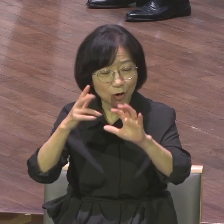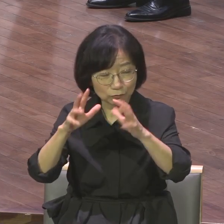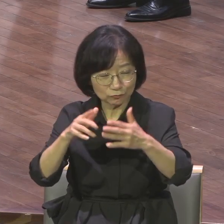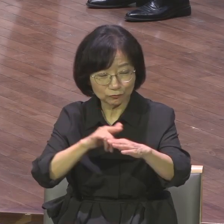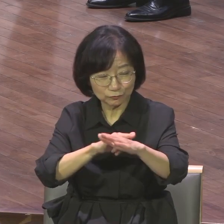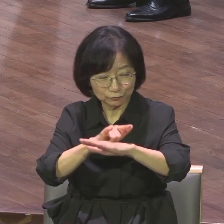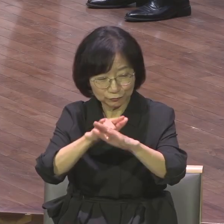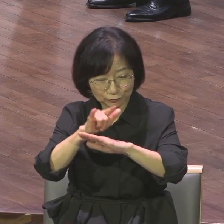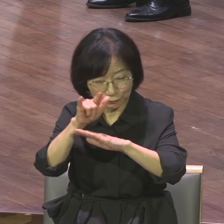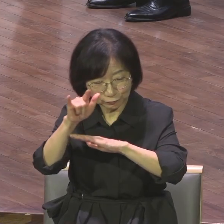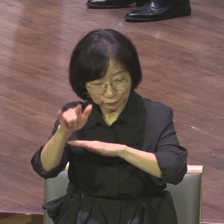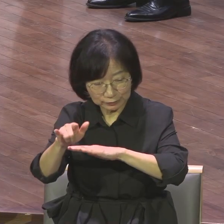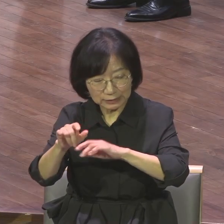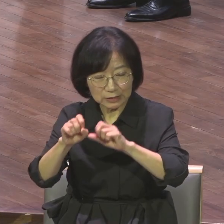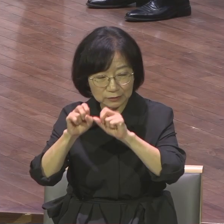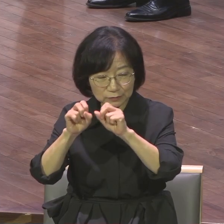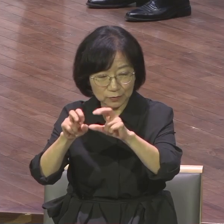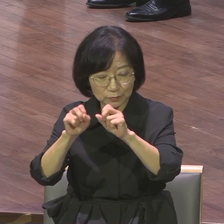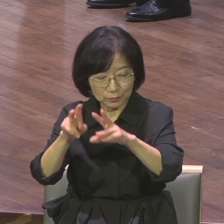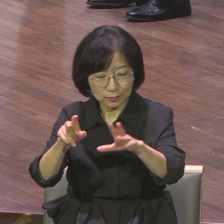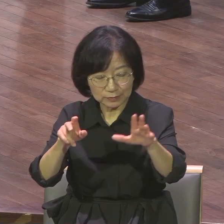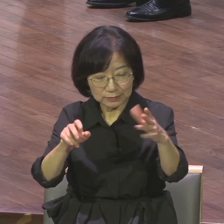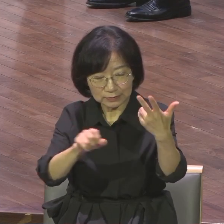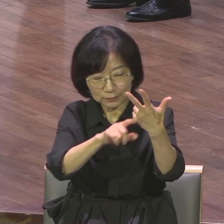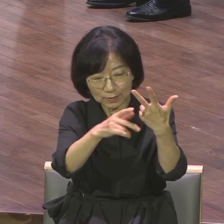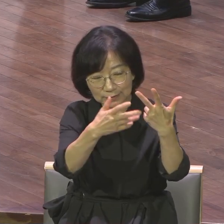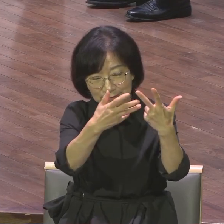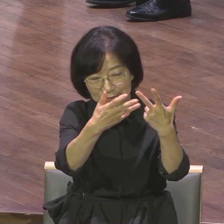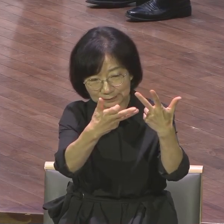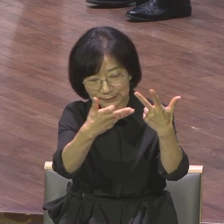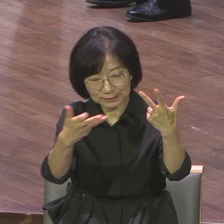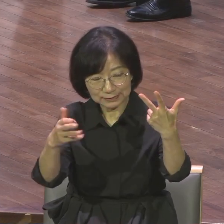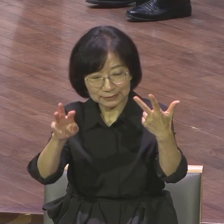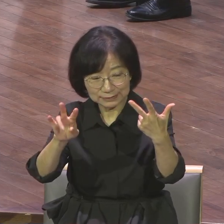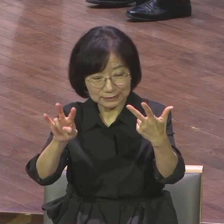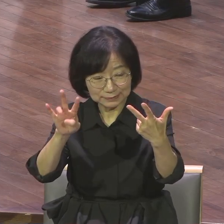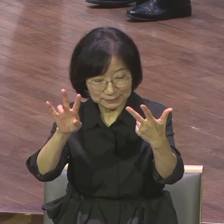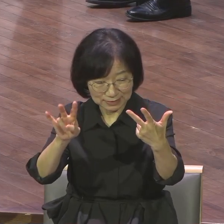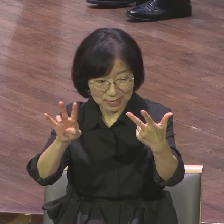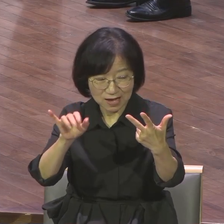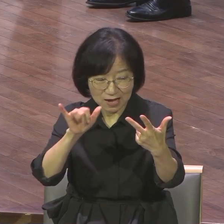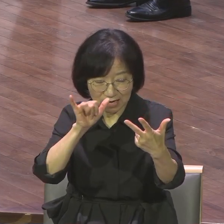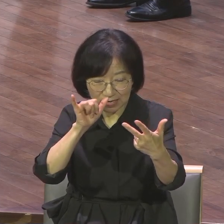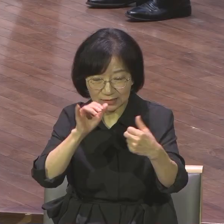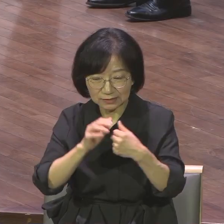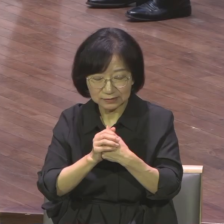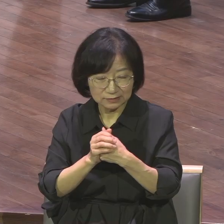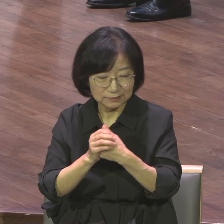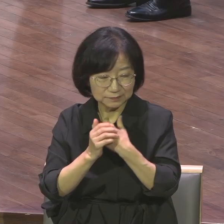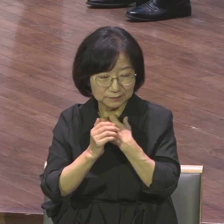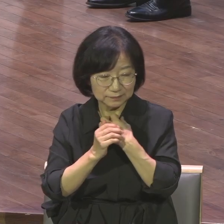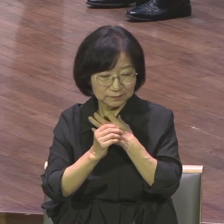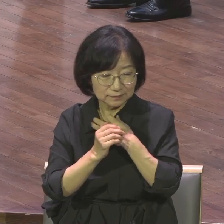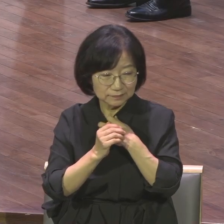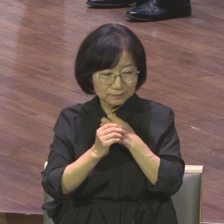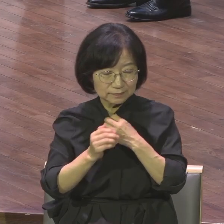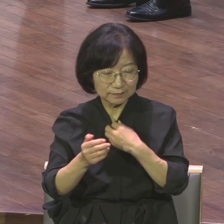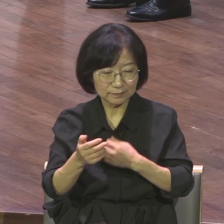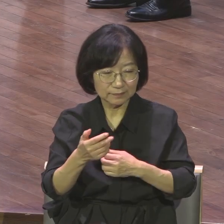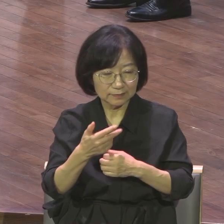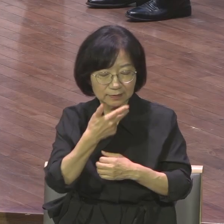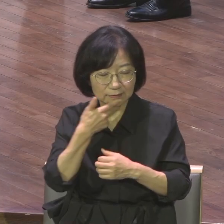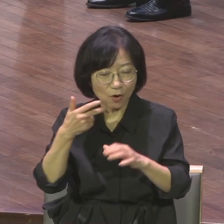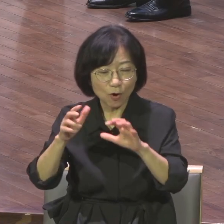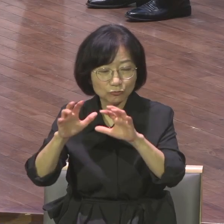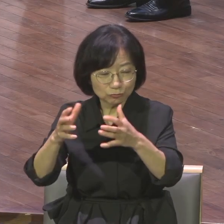단기 선교가 7월 18일부터 24일까지 있습니다. 영국을 지금 내게 주옵소서 주제입니다. 영국을